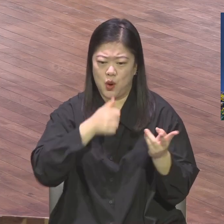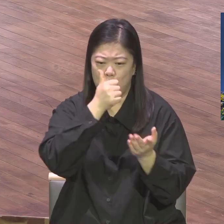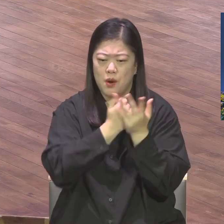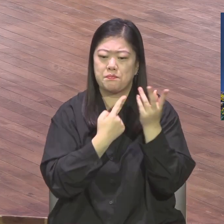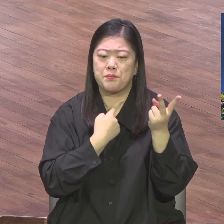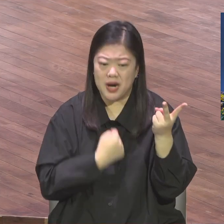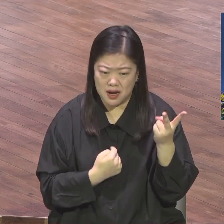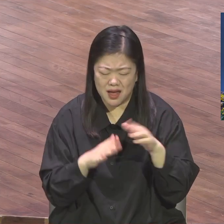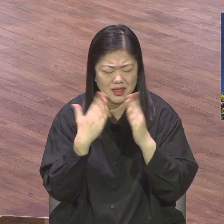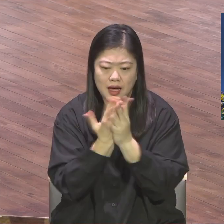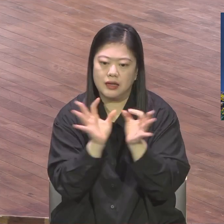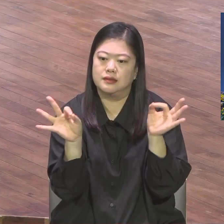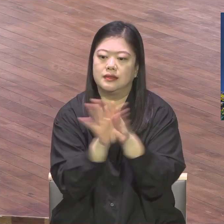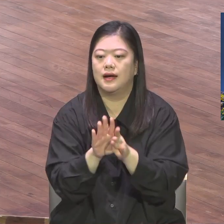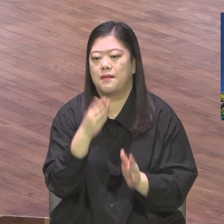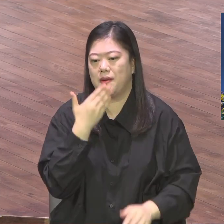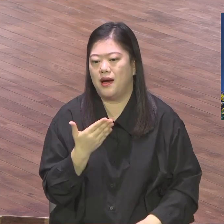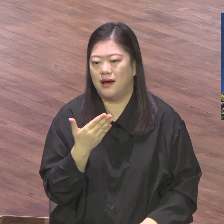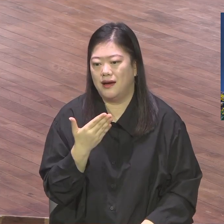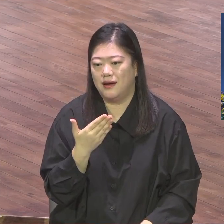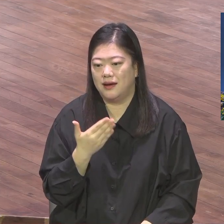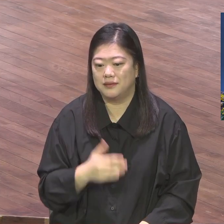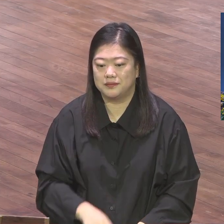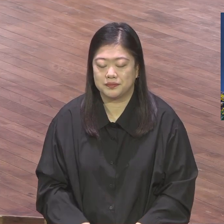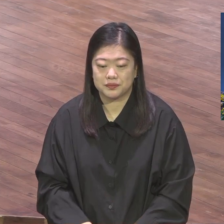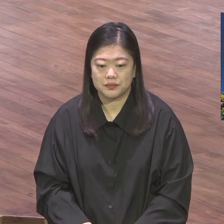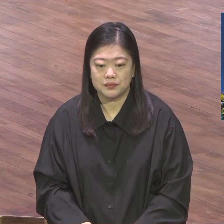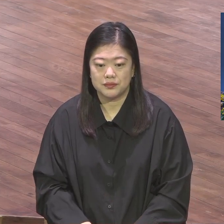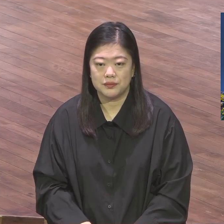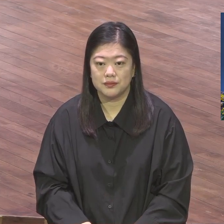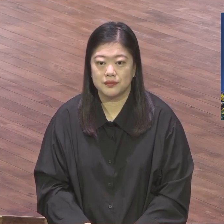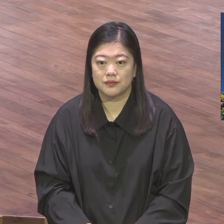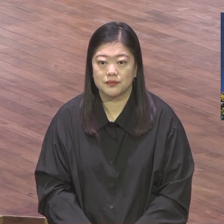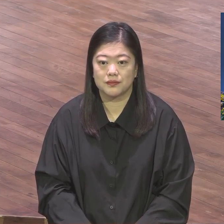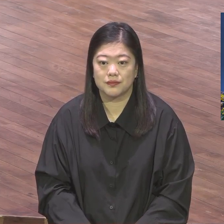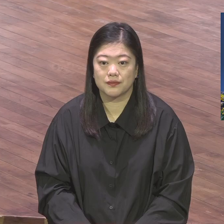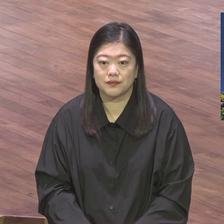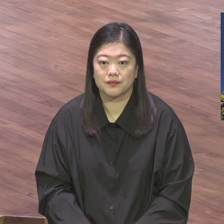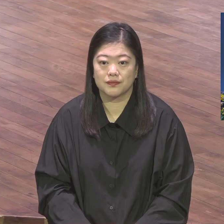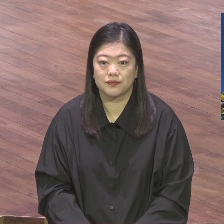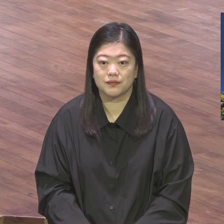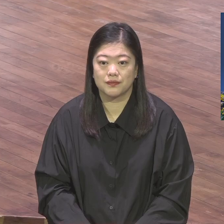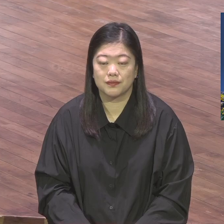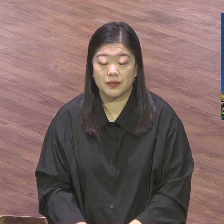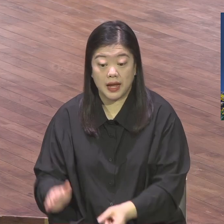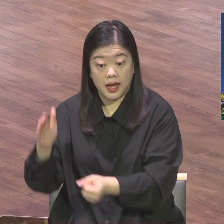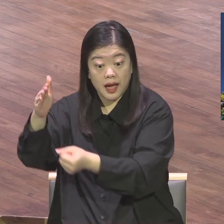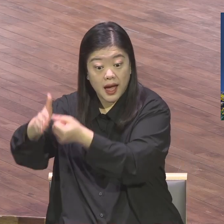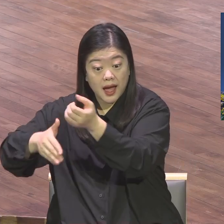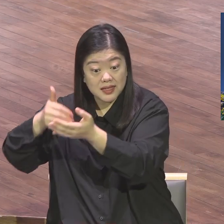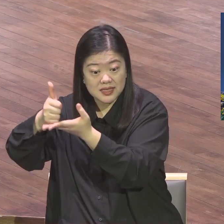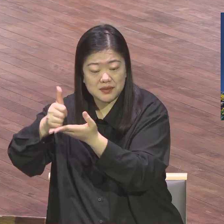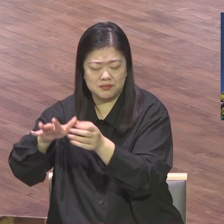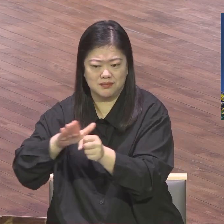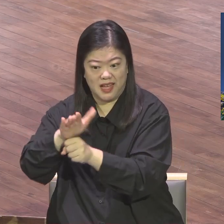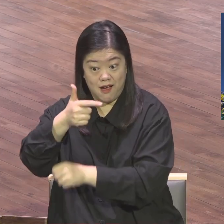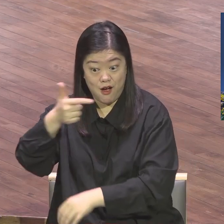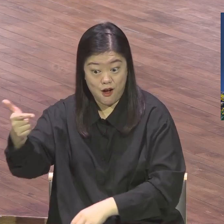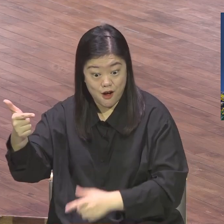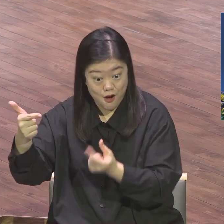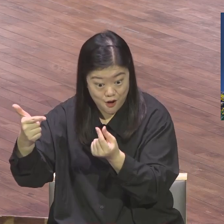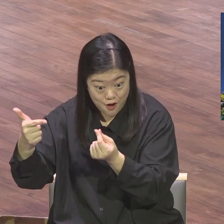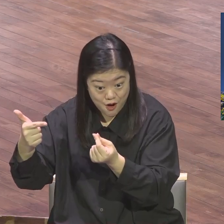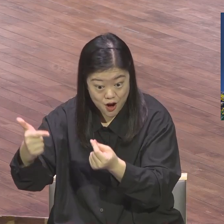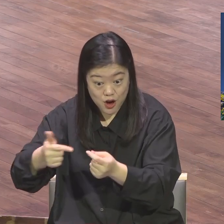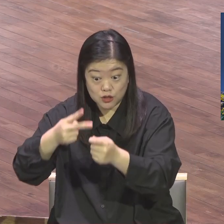것이었습니다. 그래서 하나님은 사랑의 하나님이신 동시에 하나님은 공의의 하나님이십니다. 공의의 하나님이다.